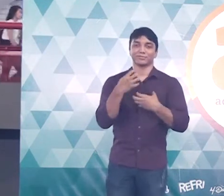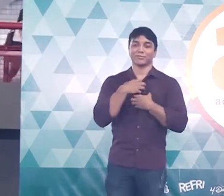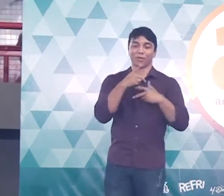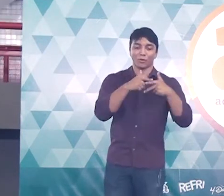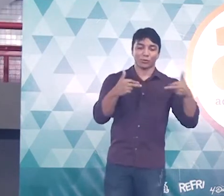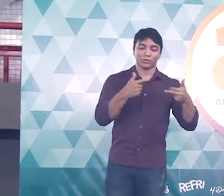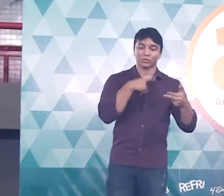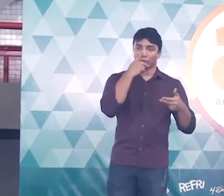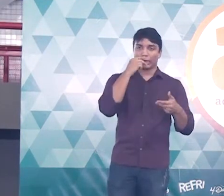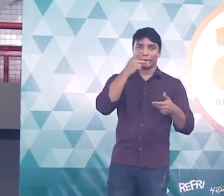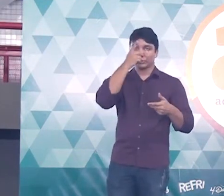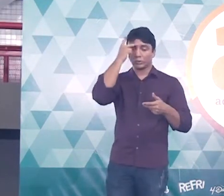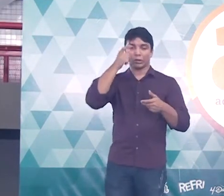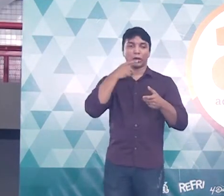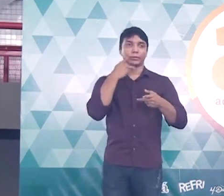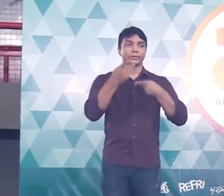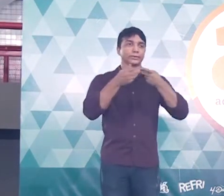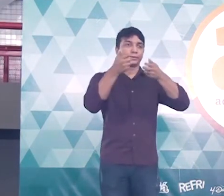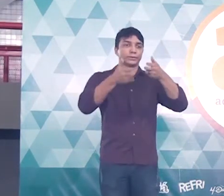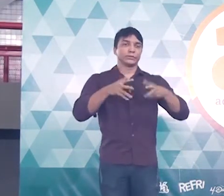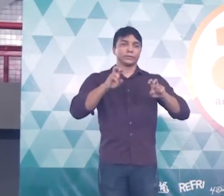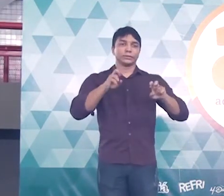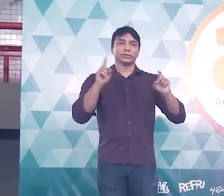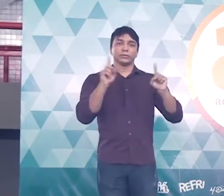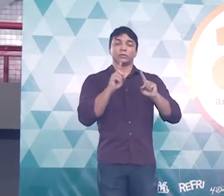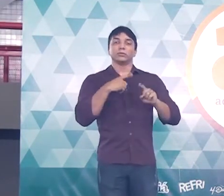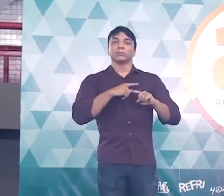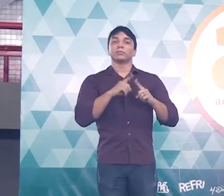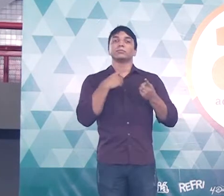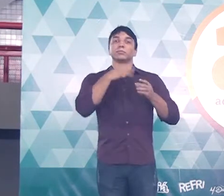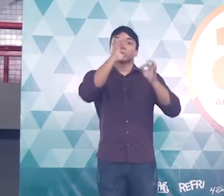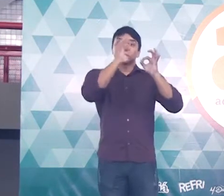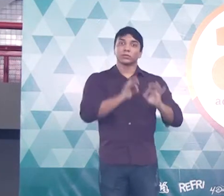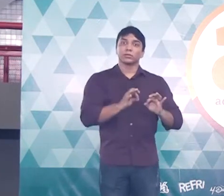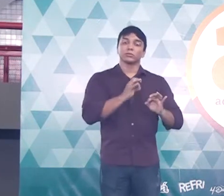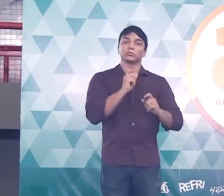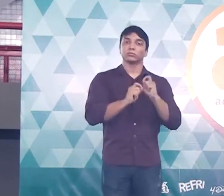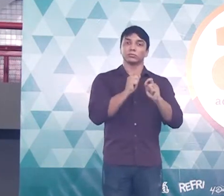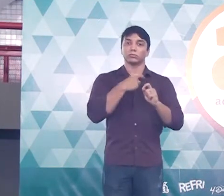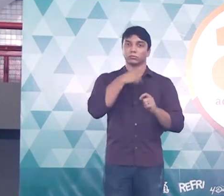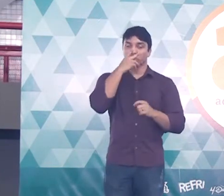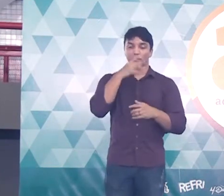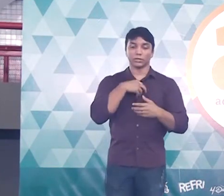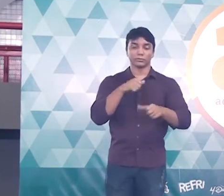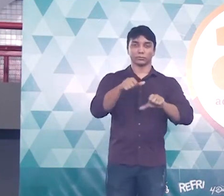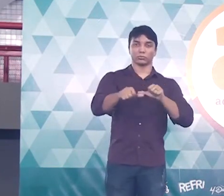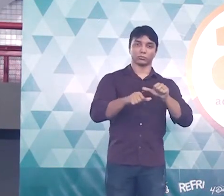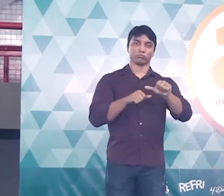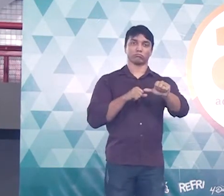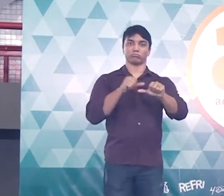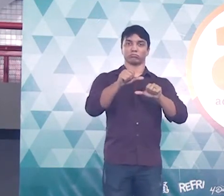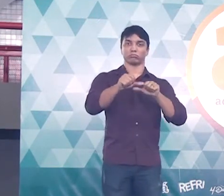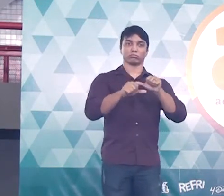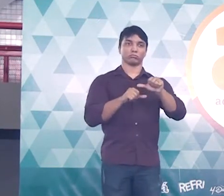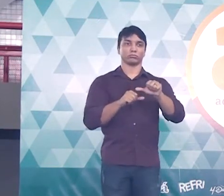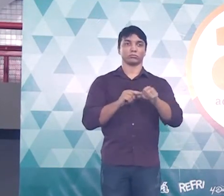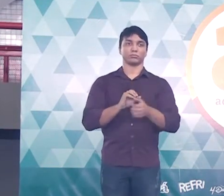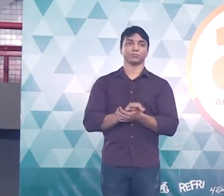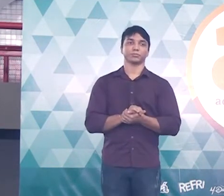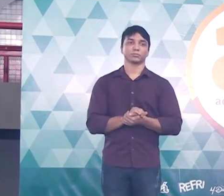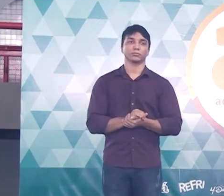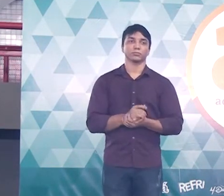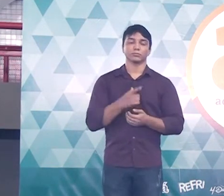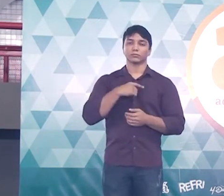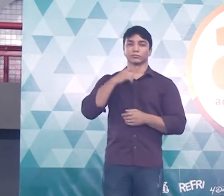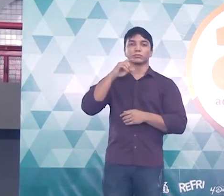coisa que geralmente as pessoas não falam. Mas o correto é que você tem que dar essa ideia de transferência. Tem uma micareta que